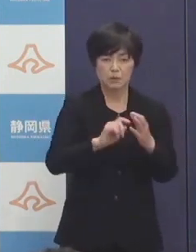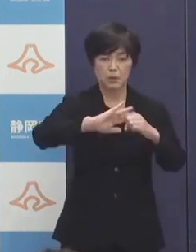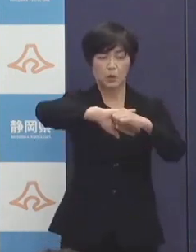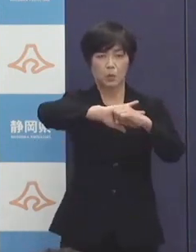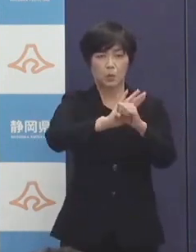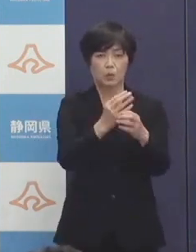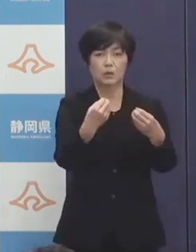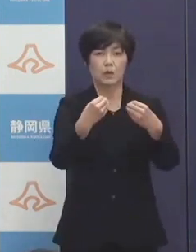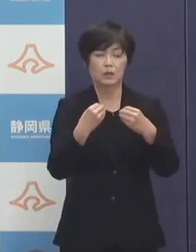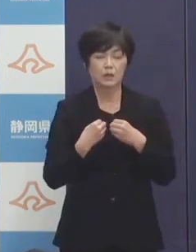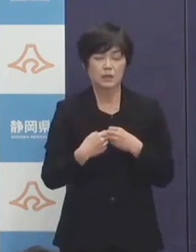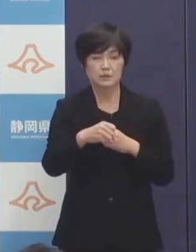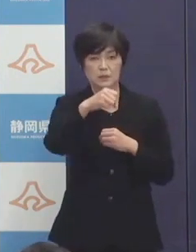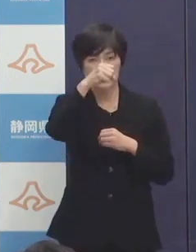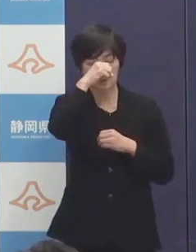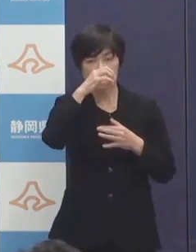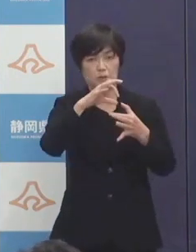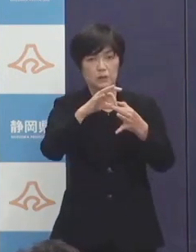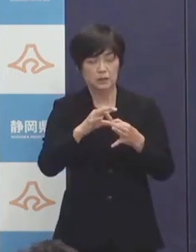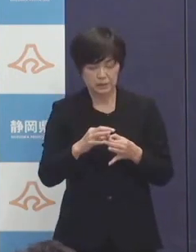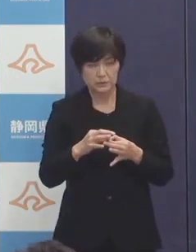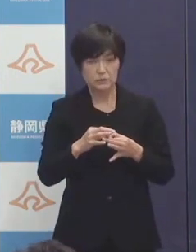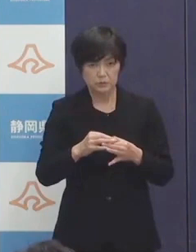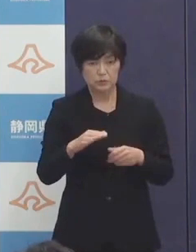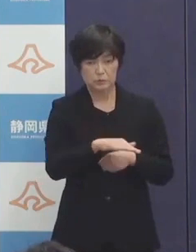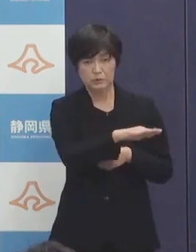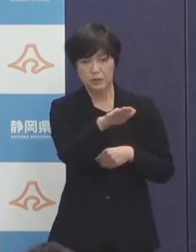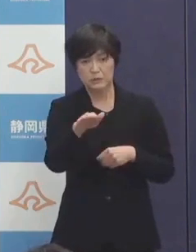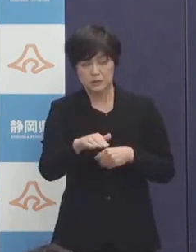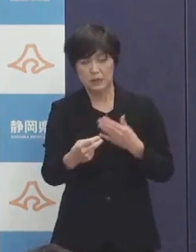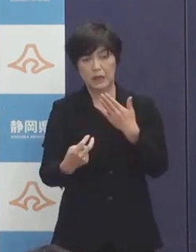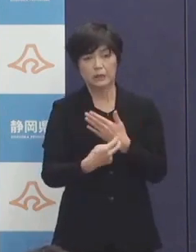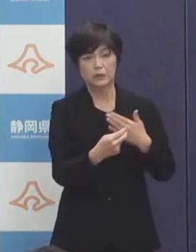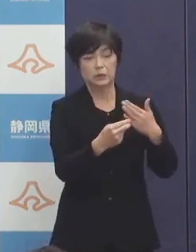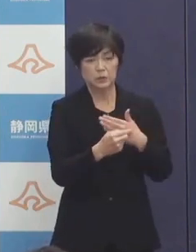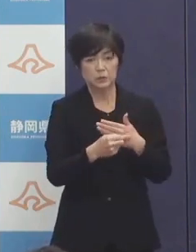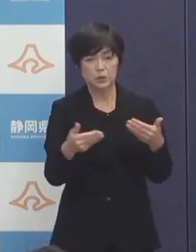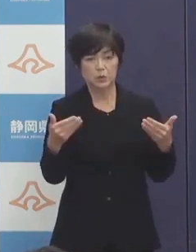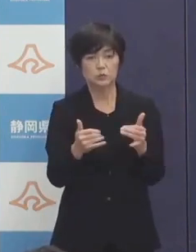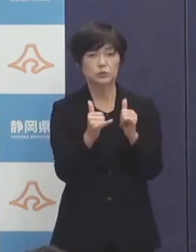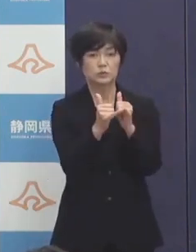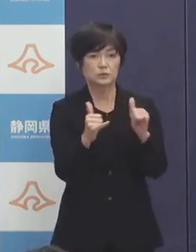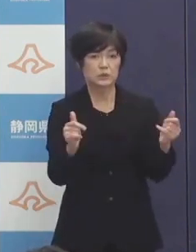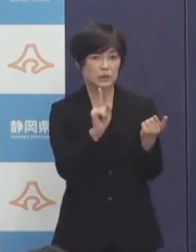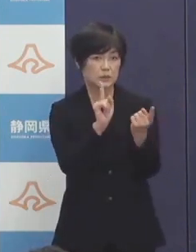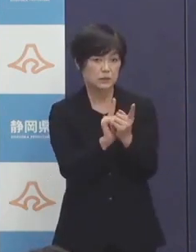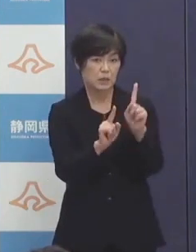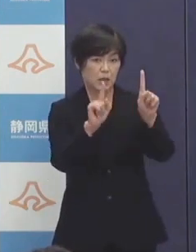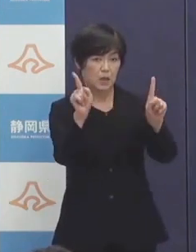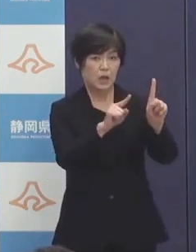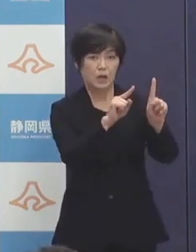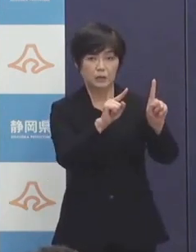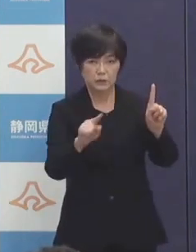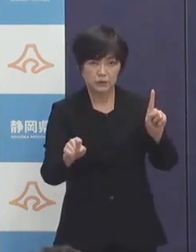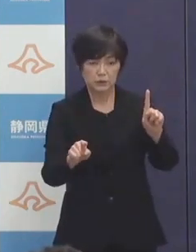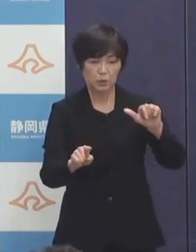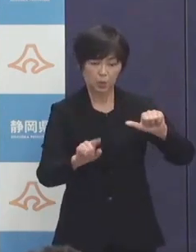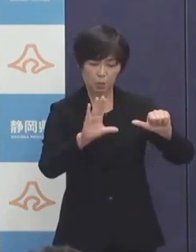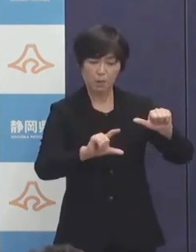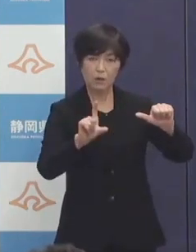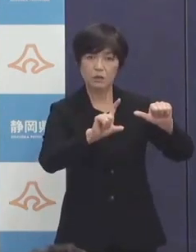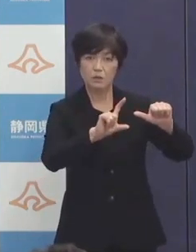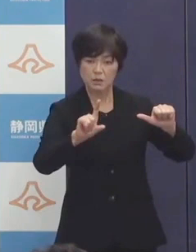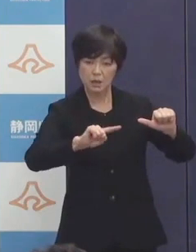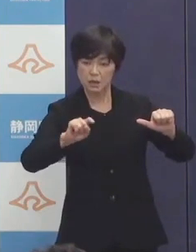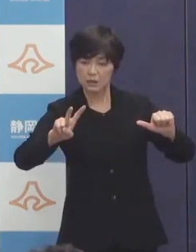ロナウイルス感染症に関わる業務に従事した医療従事者等に対し、お一人当たり5万円